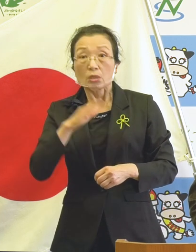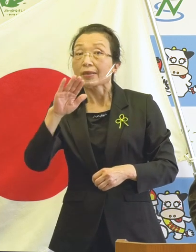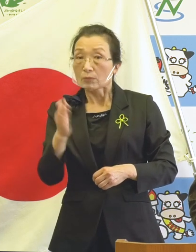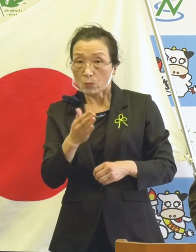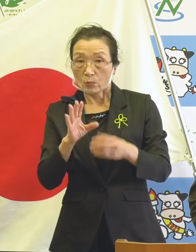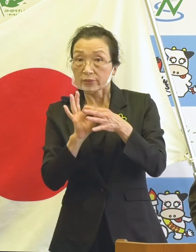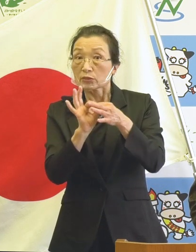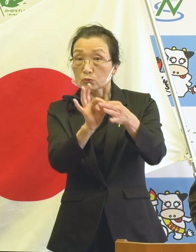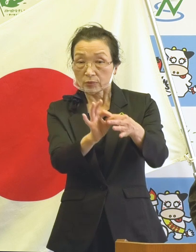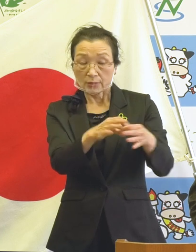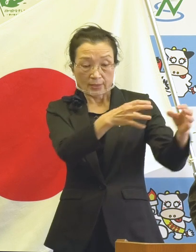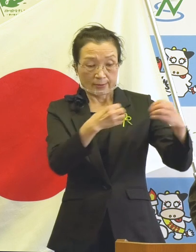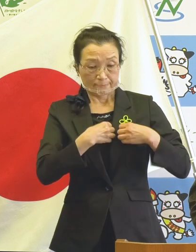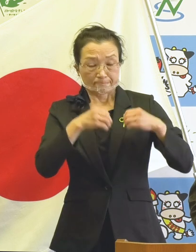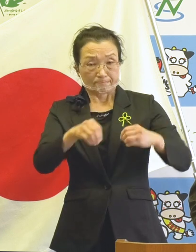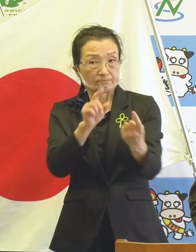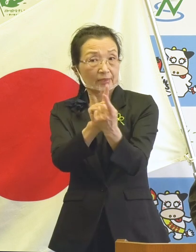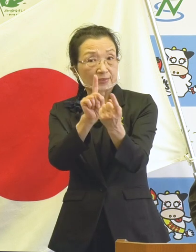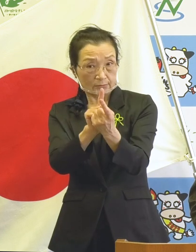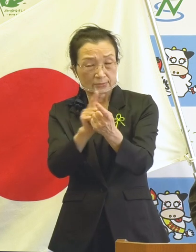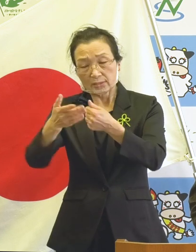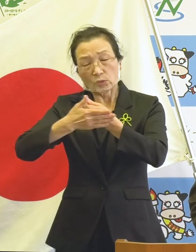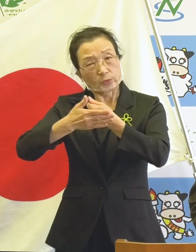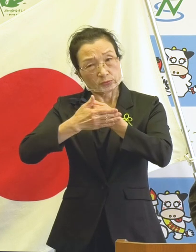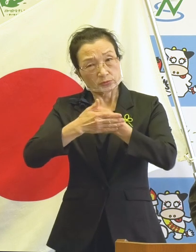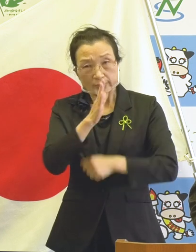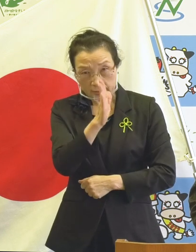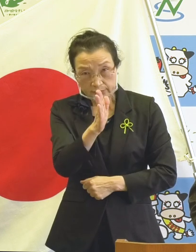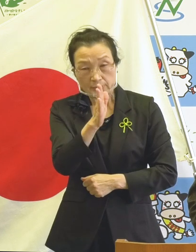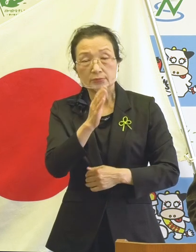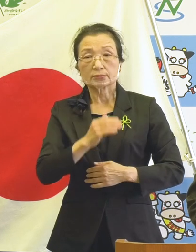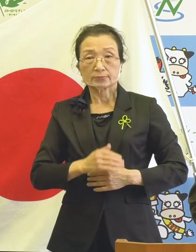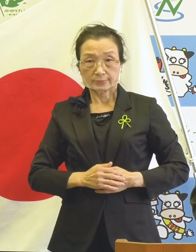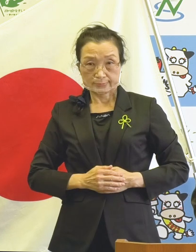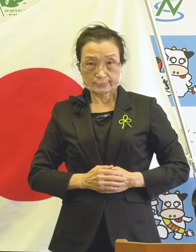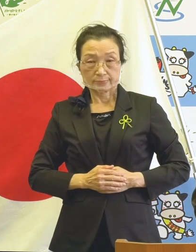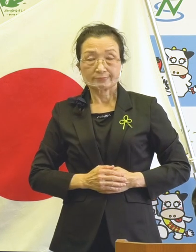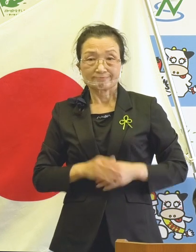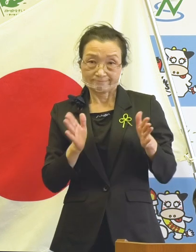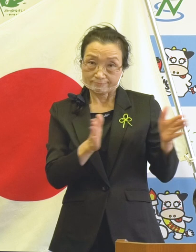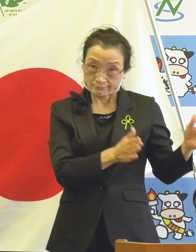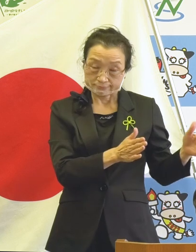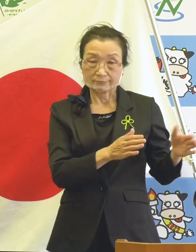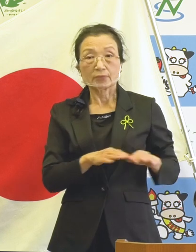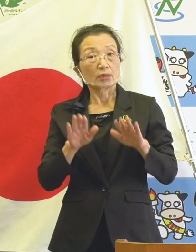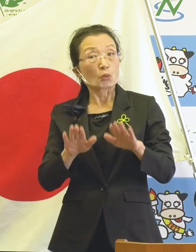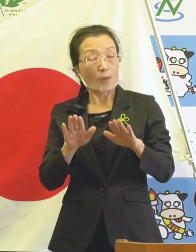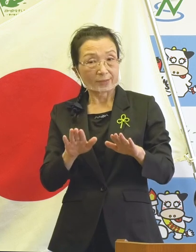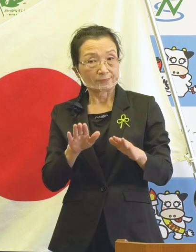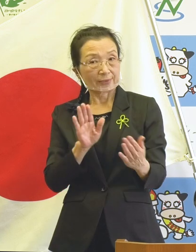き感染対策にご協力をお願いします。さて今日はいよい